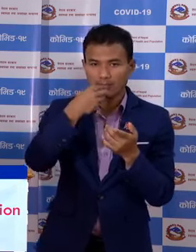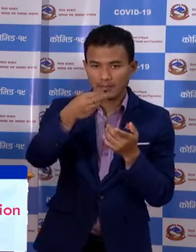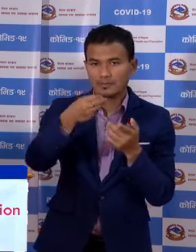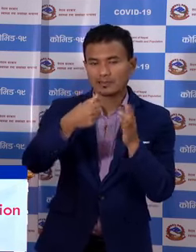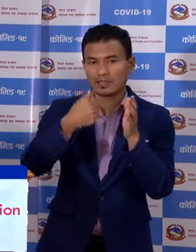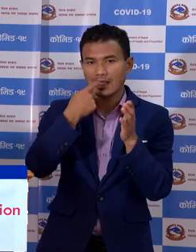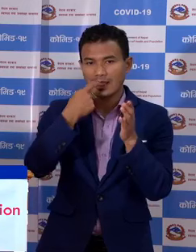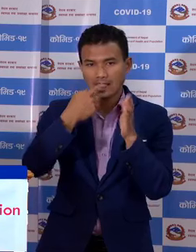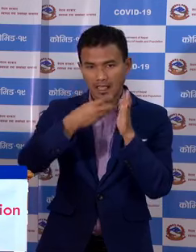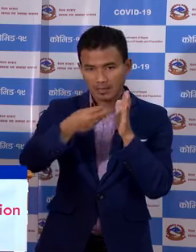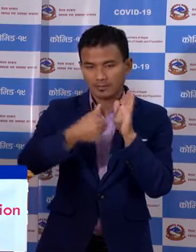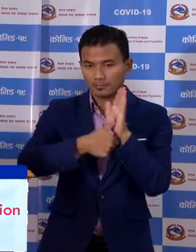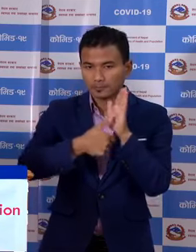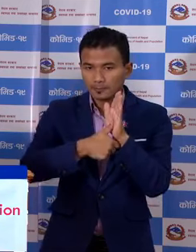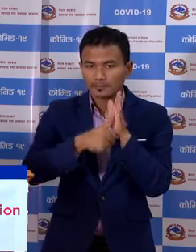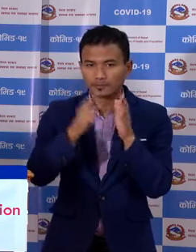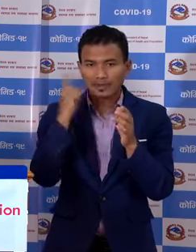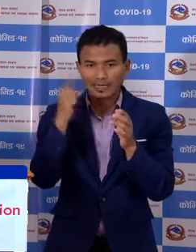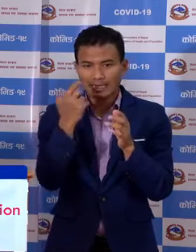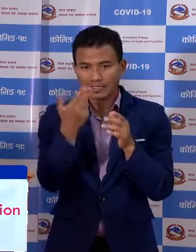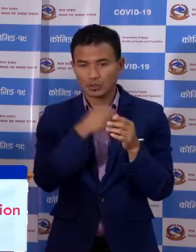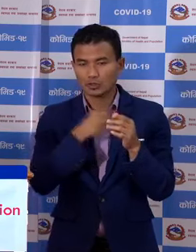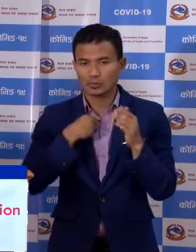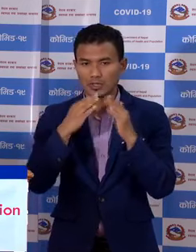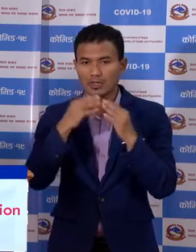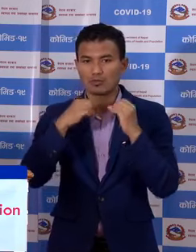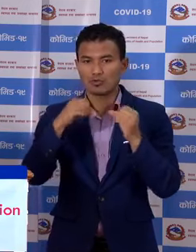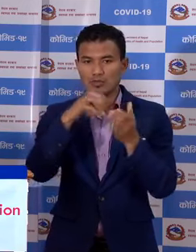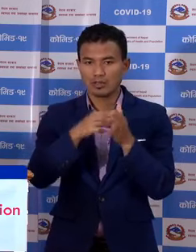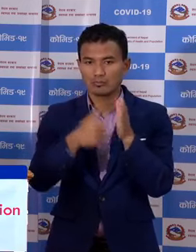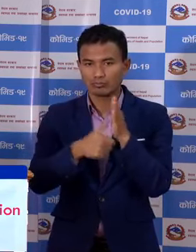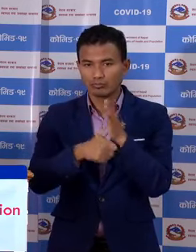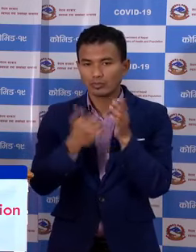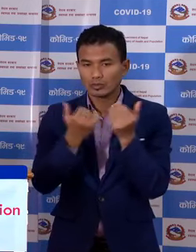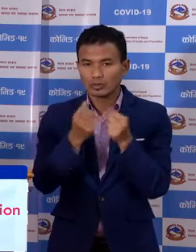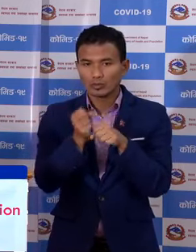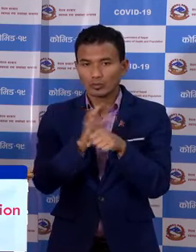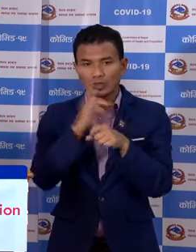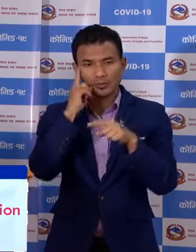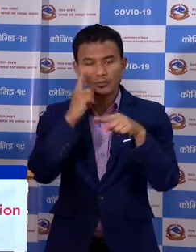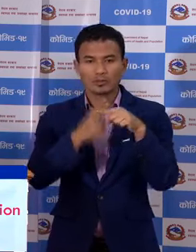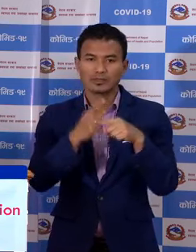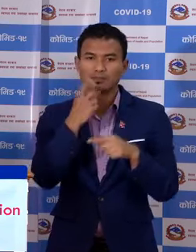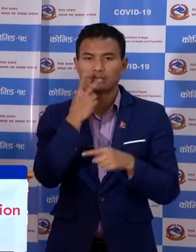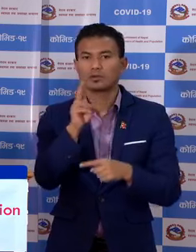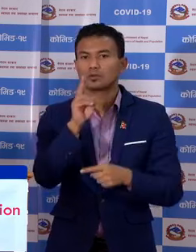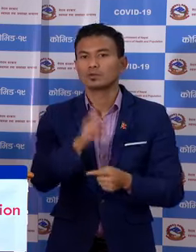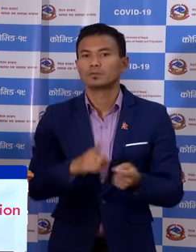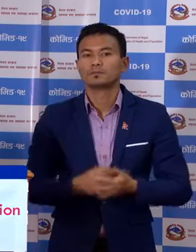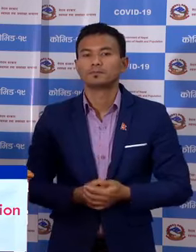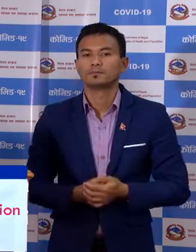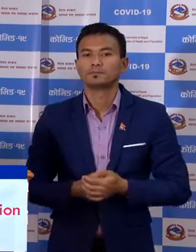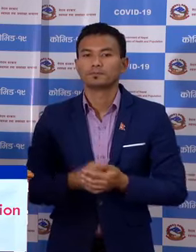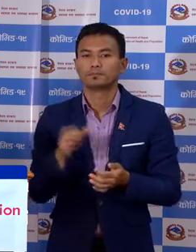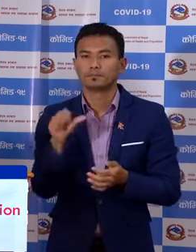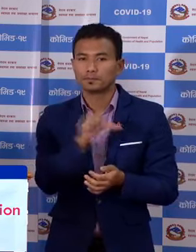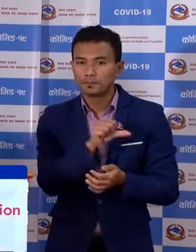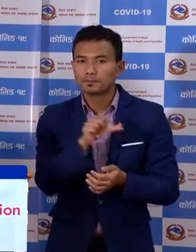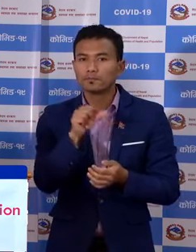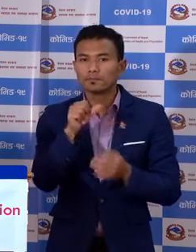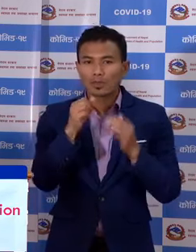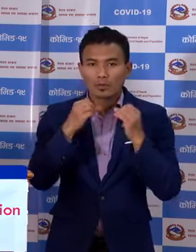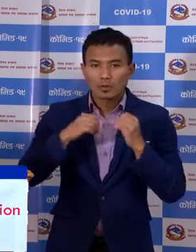गरी नारायणी अस्पतालको प्रयोगशालामा परीक्षण गर्दा कोरोना पोजिटिभ पुष्टि भएको हो।